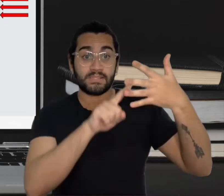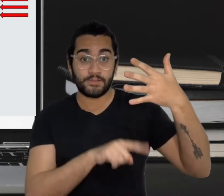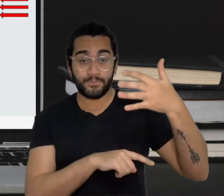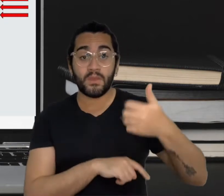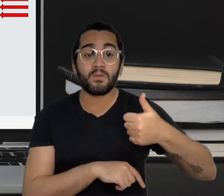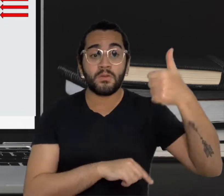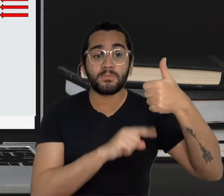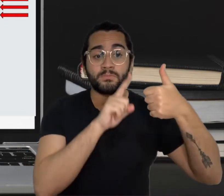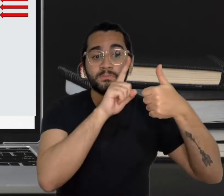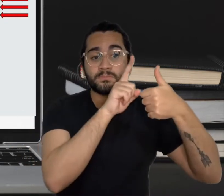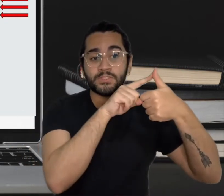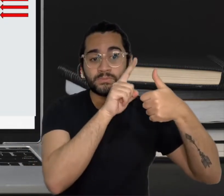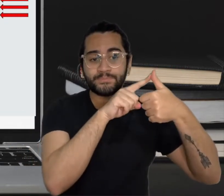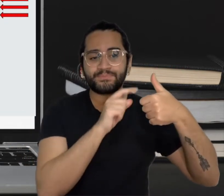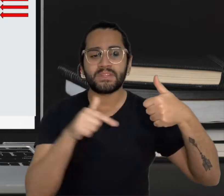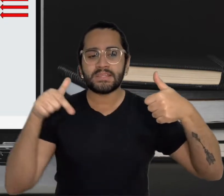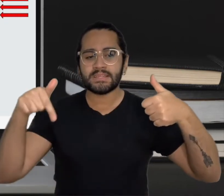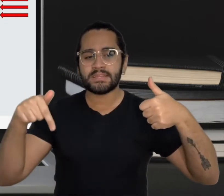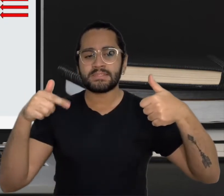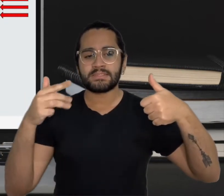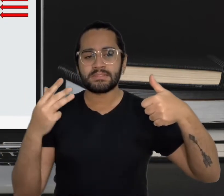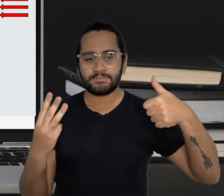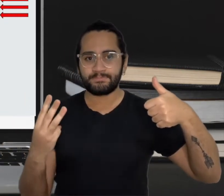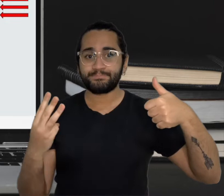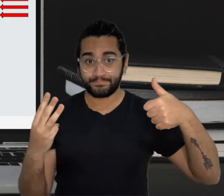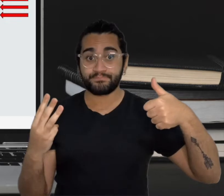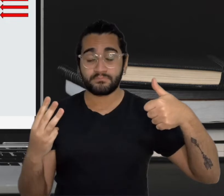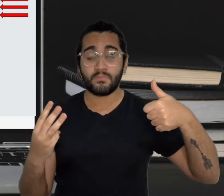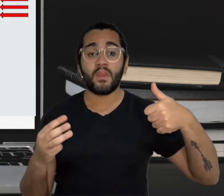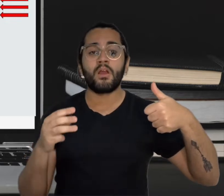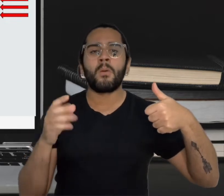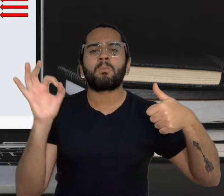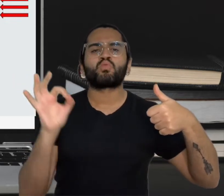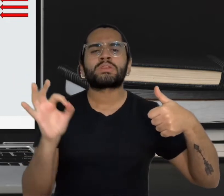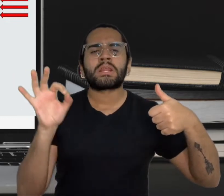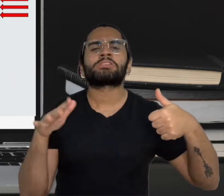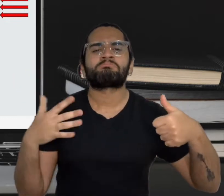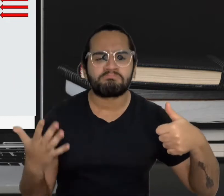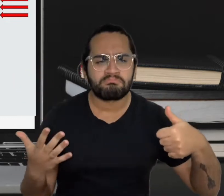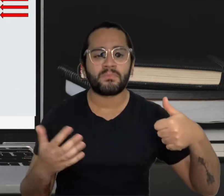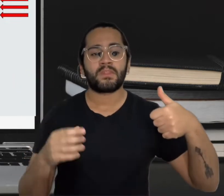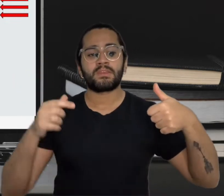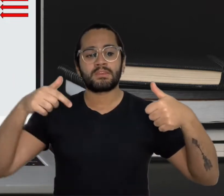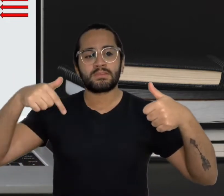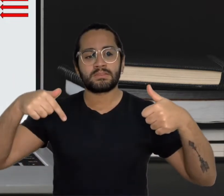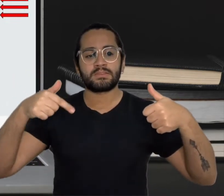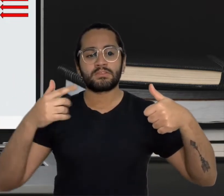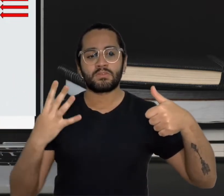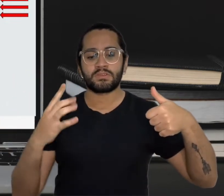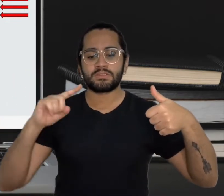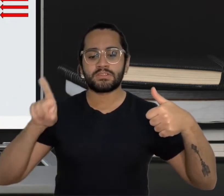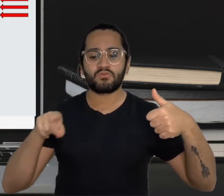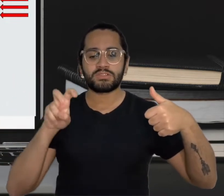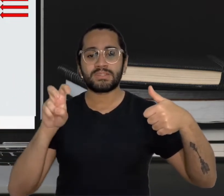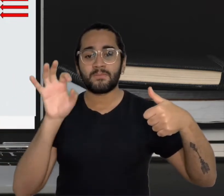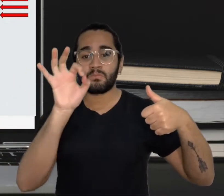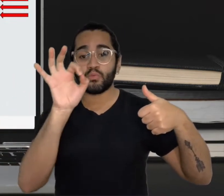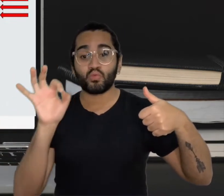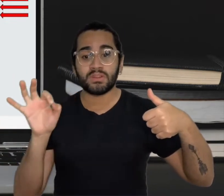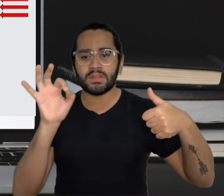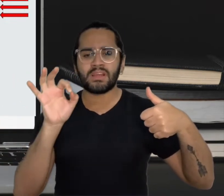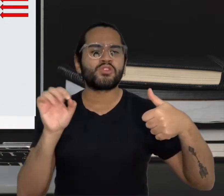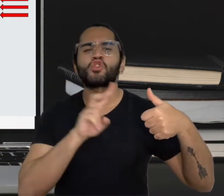importante ter em um glossário. E dentre esses 5, com uma quantidade de 73 respondentes, equivalente a